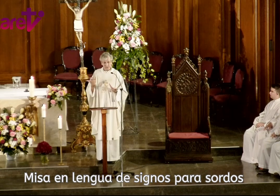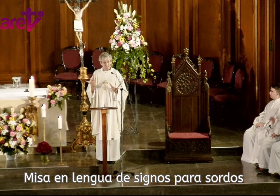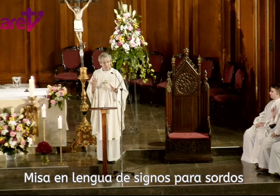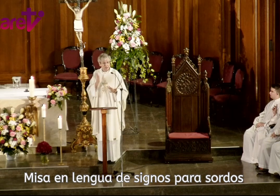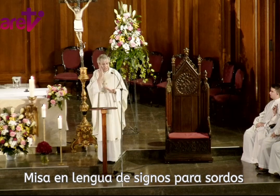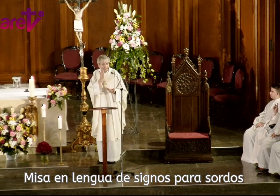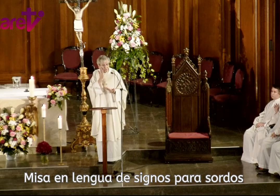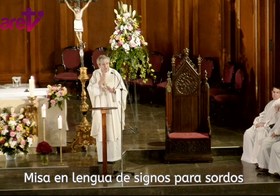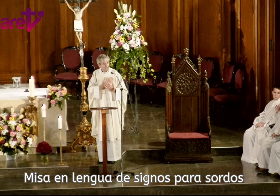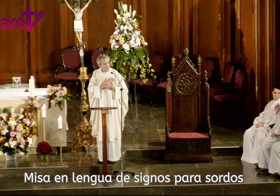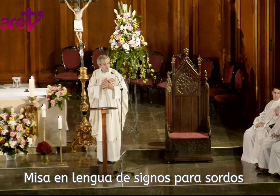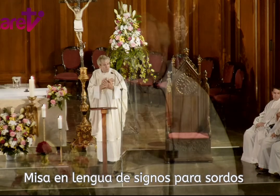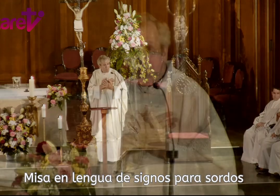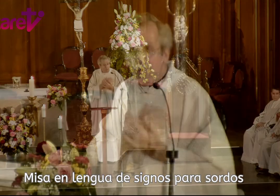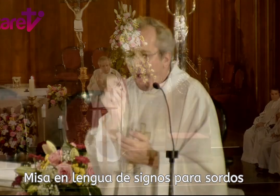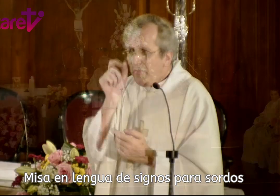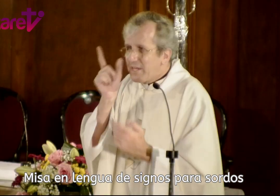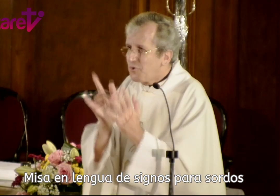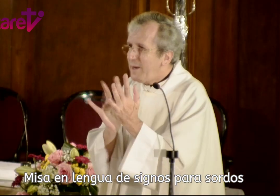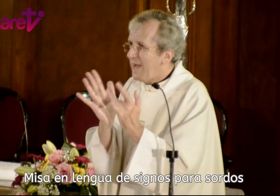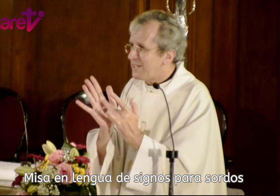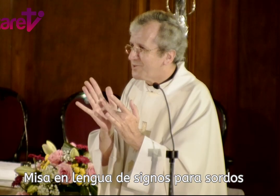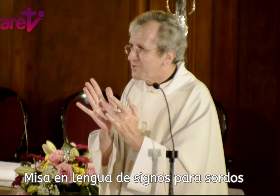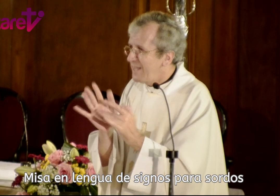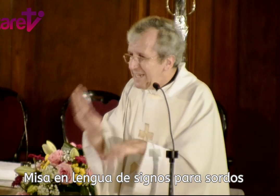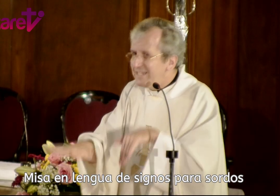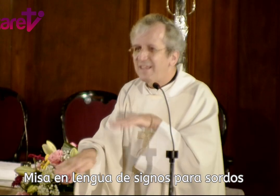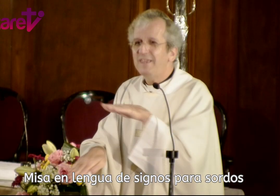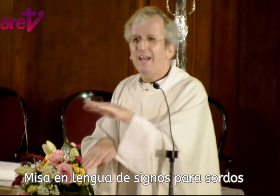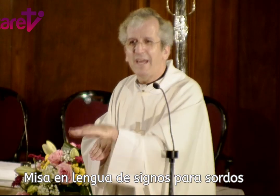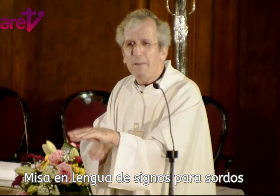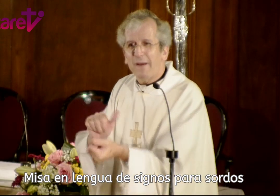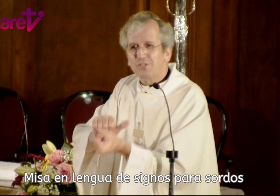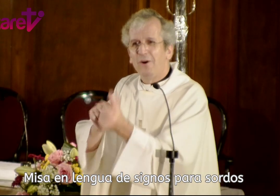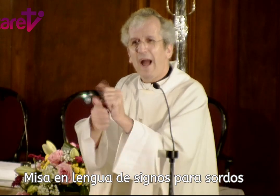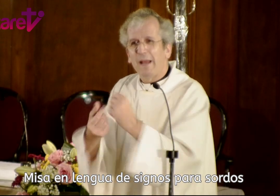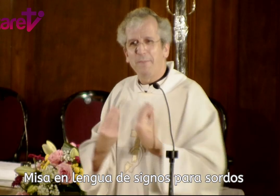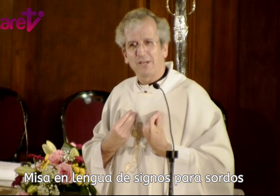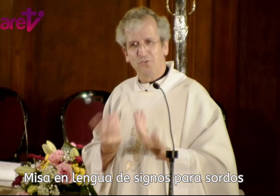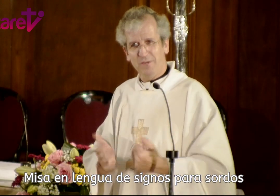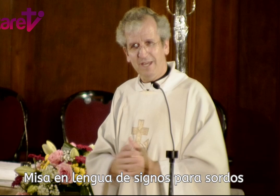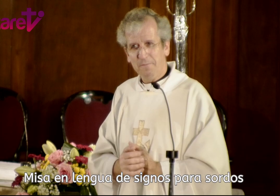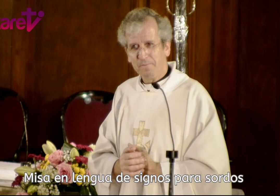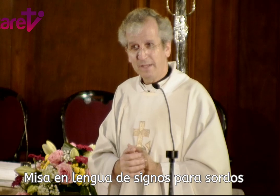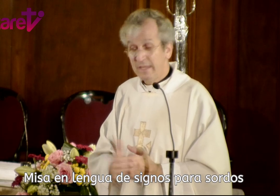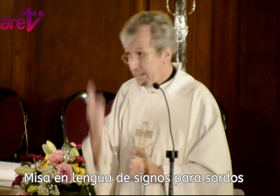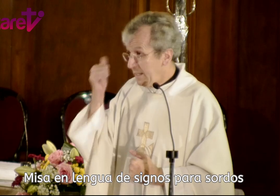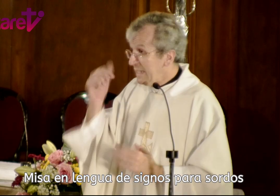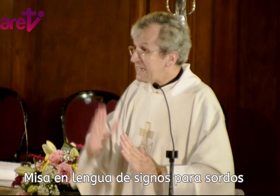ejemplo, de nuestro cariño, de nuestro amor, descubren a Jesús y se deciden a dar el paso a cambiar su vida?